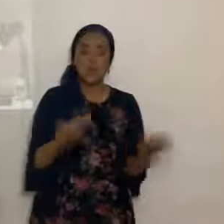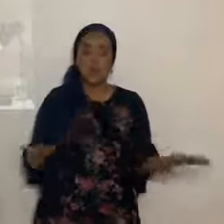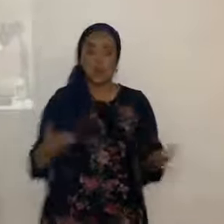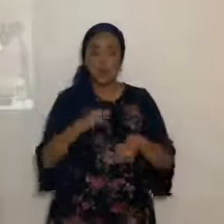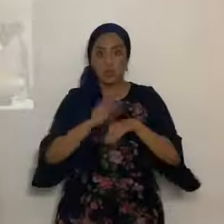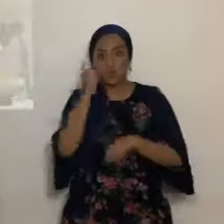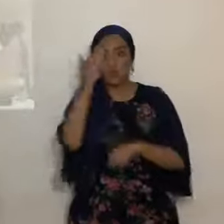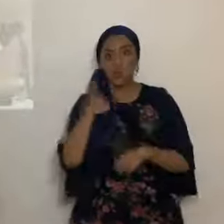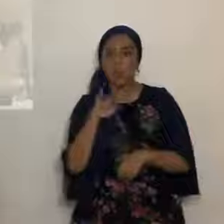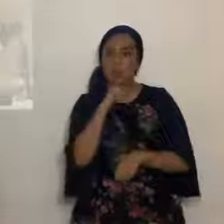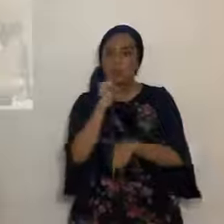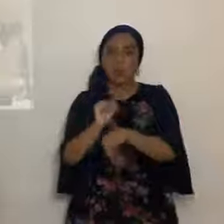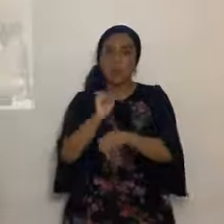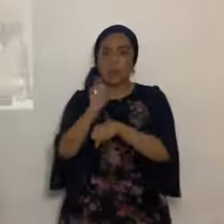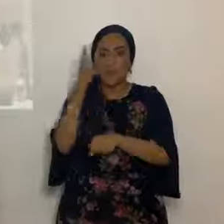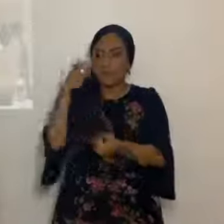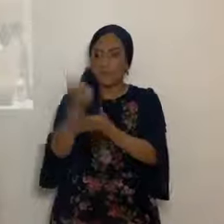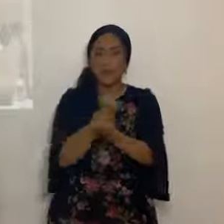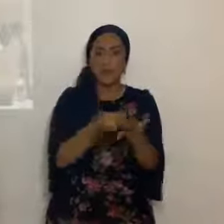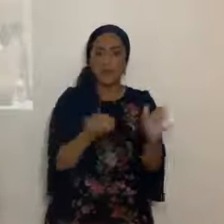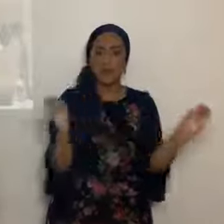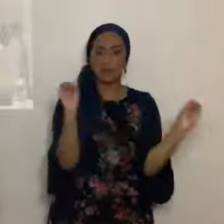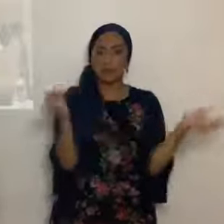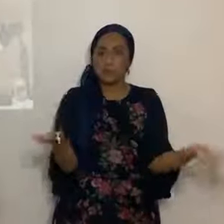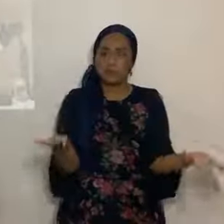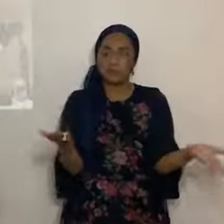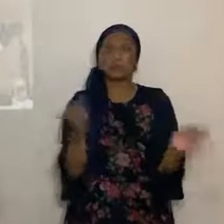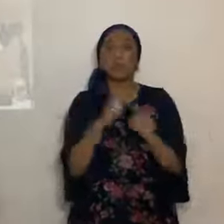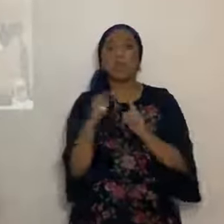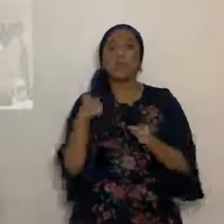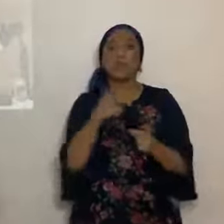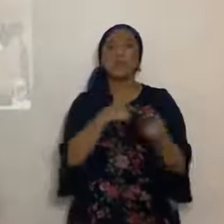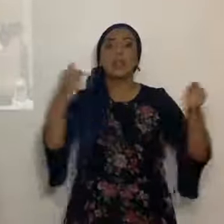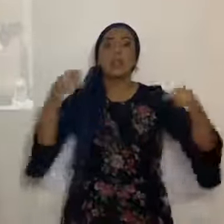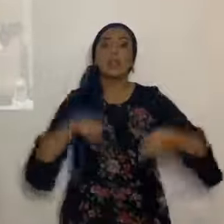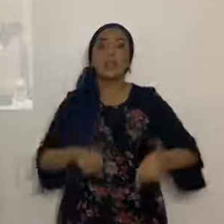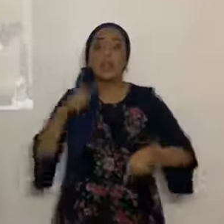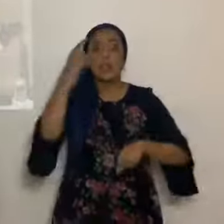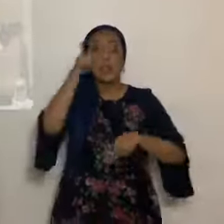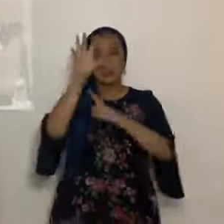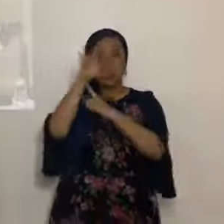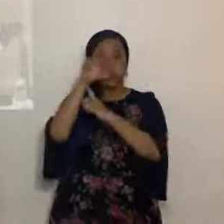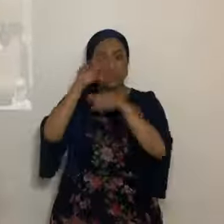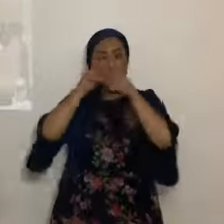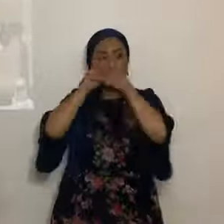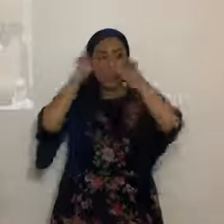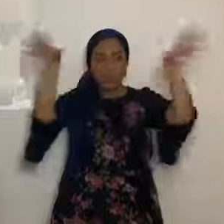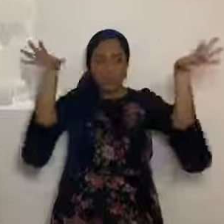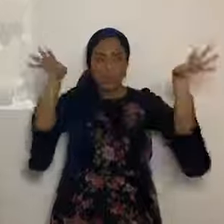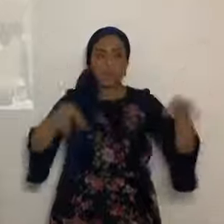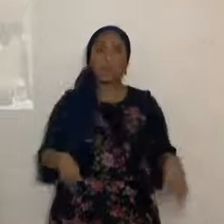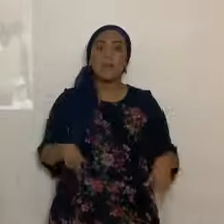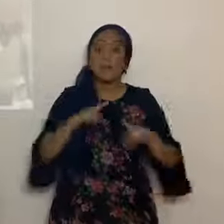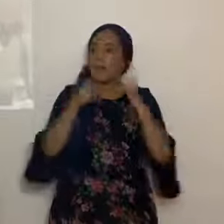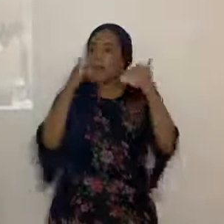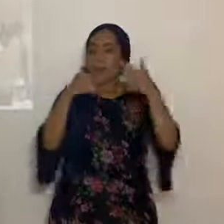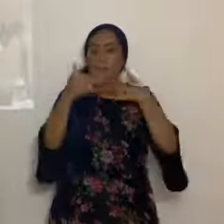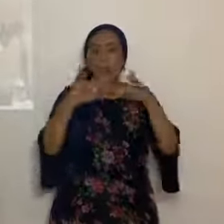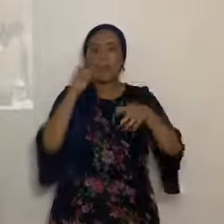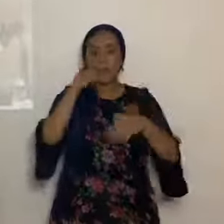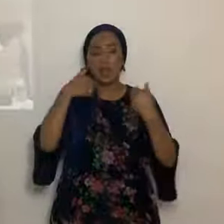Shabbat no estamos trabajando para ganar dinero, sino que estamos trabajando para que la transmisión fluya. Pero aún así